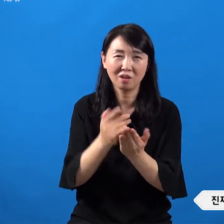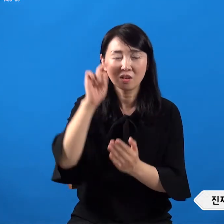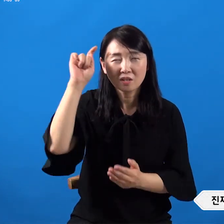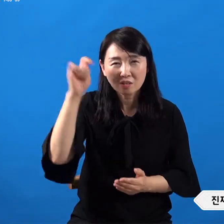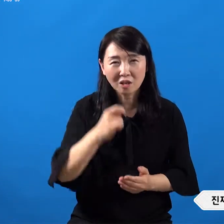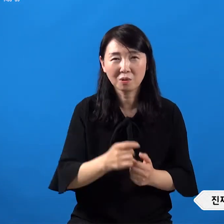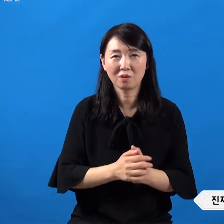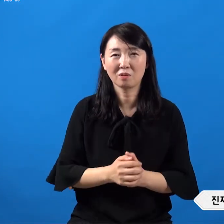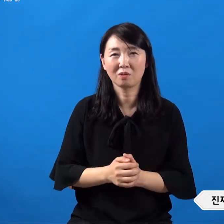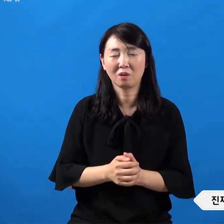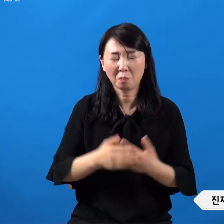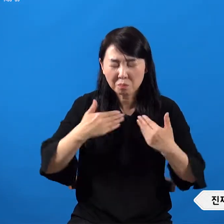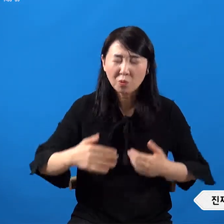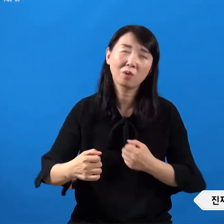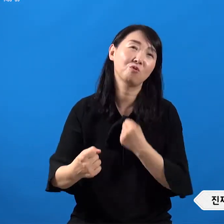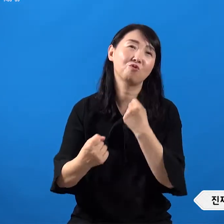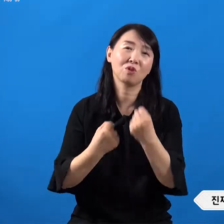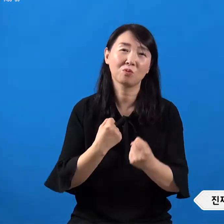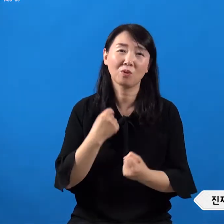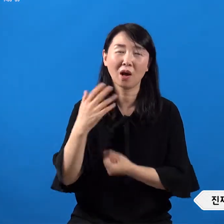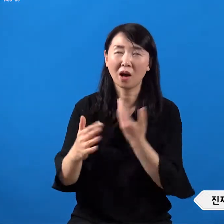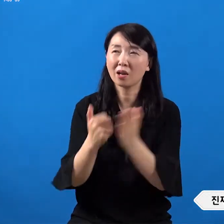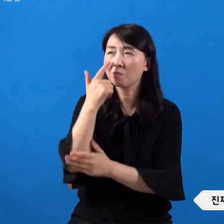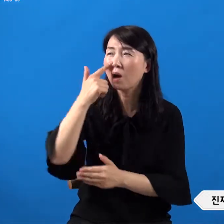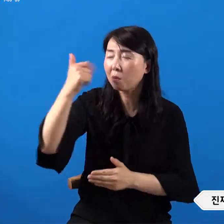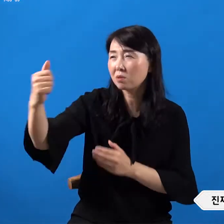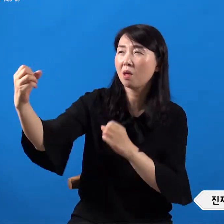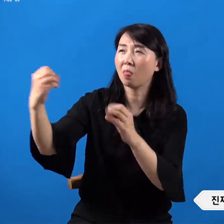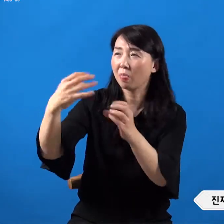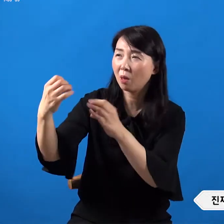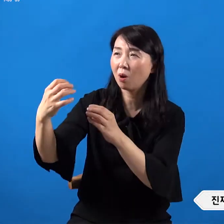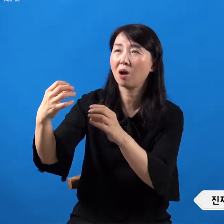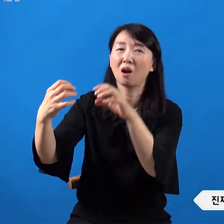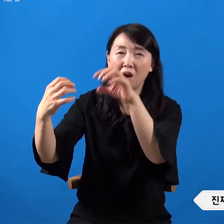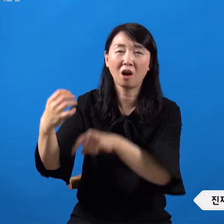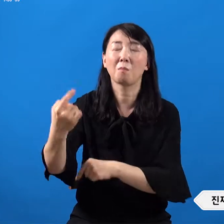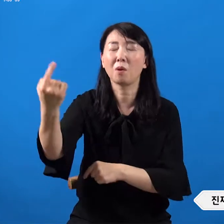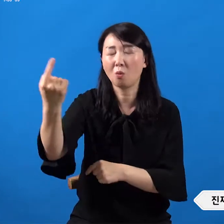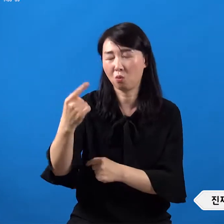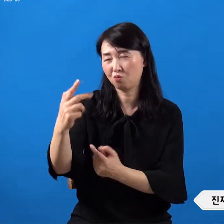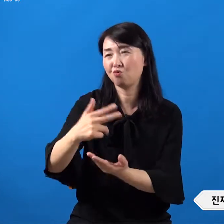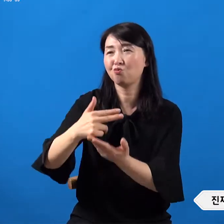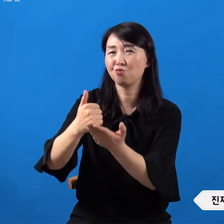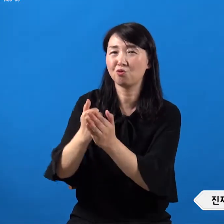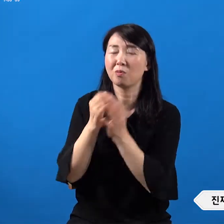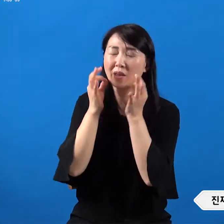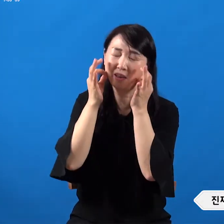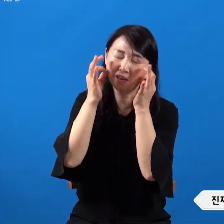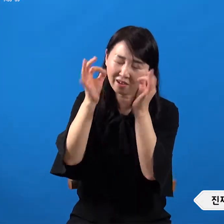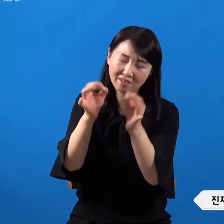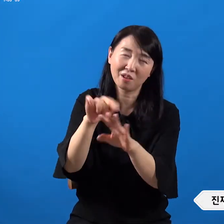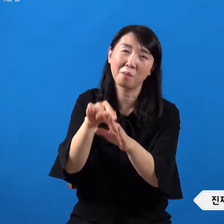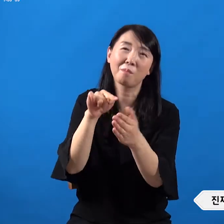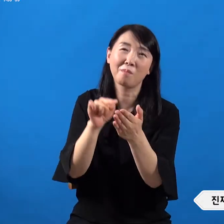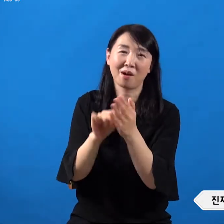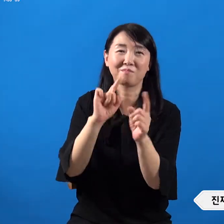오히려 미명에 피곤한 가운데서도 하나님 아버지와의 대화 앞에 나갔던 주님의